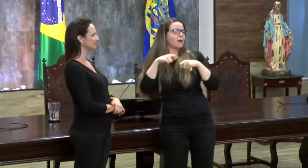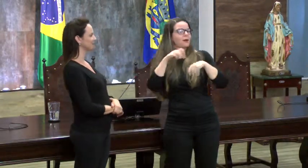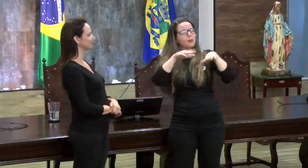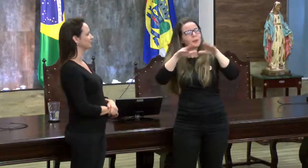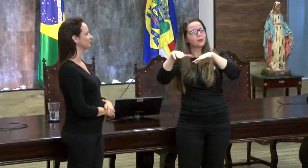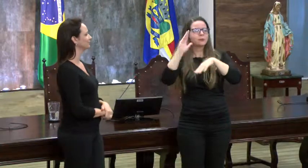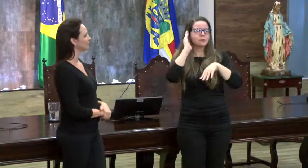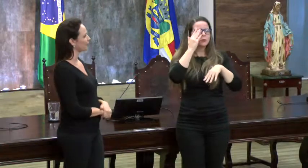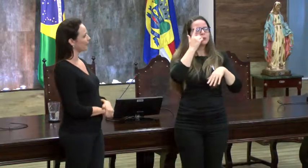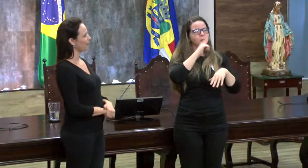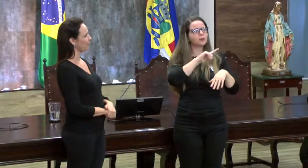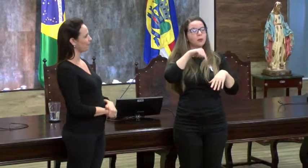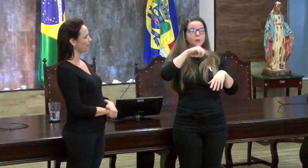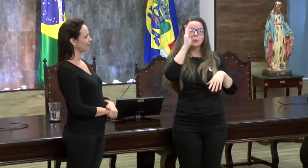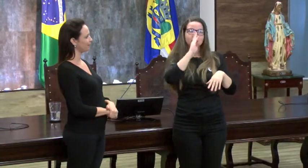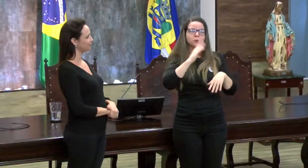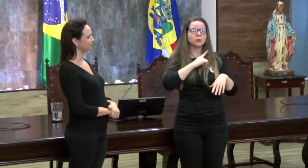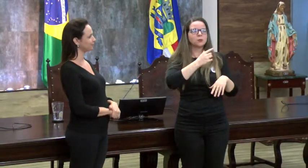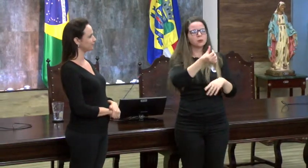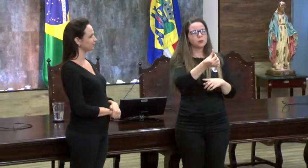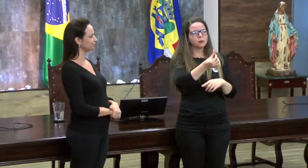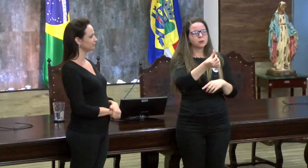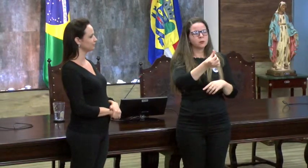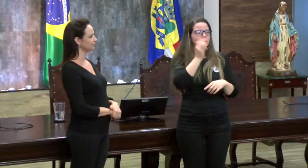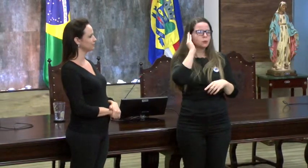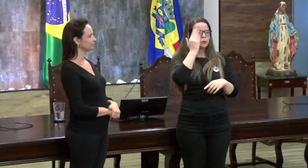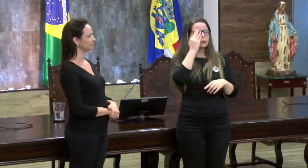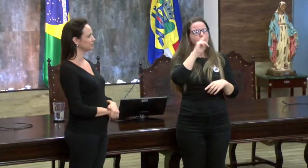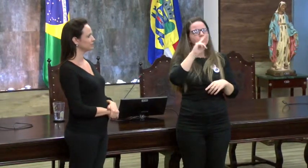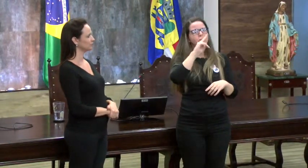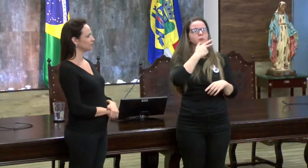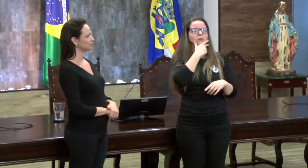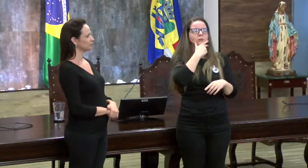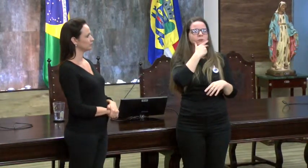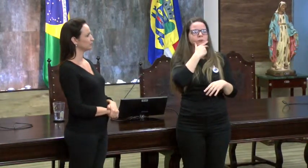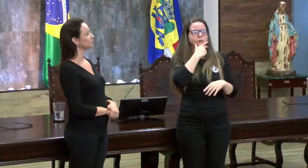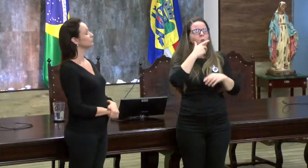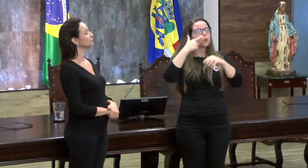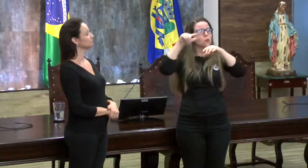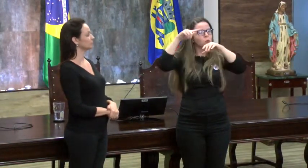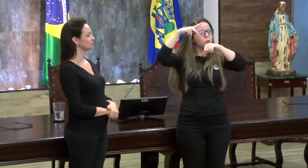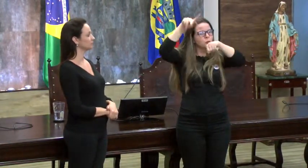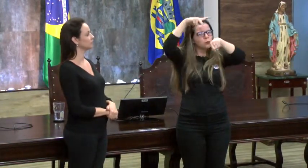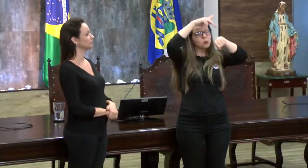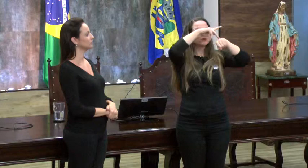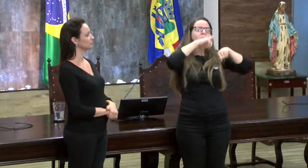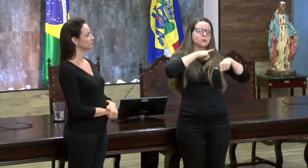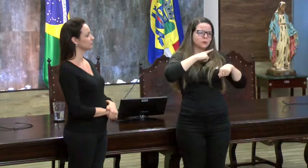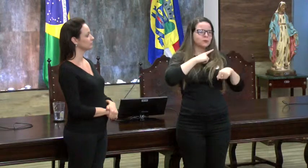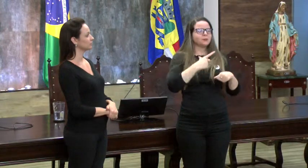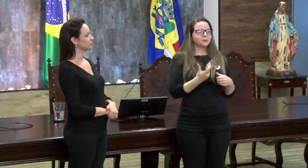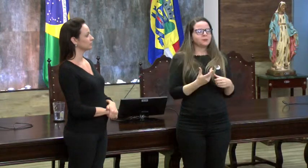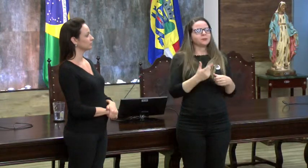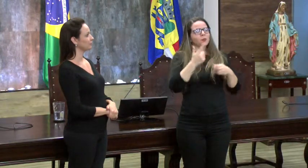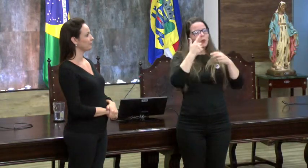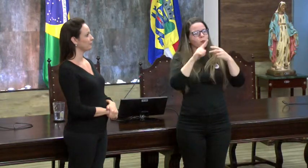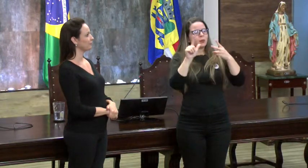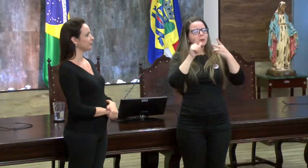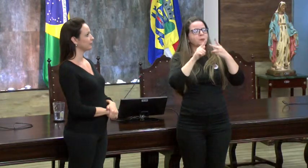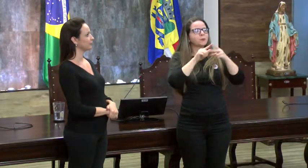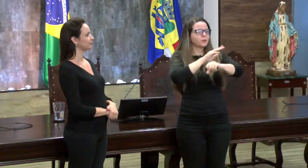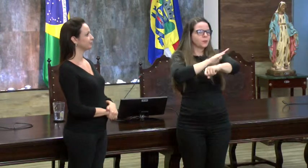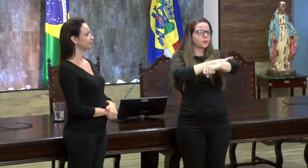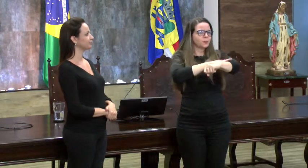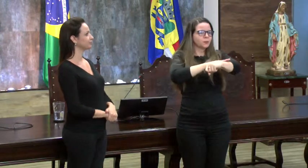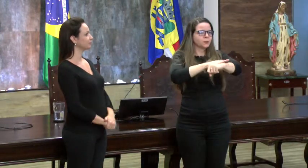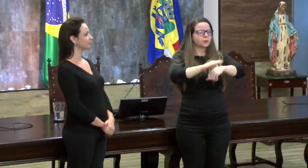as palavras. Então é possível desenvolver uma comunicação a partir do toque no queixo. Existem 6 pessoas hoje no Brasil